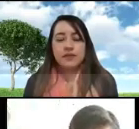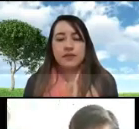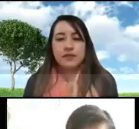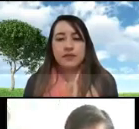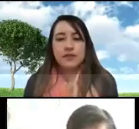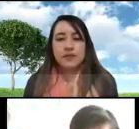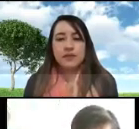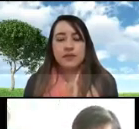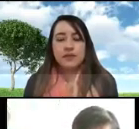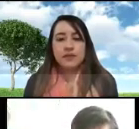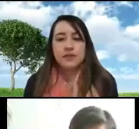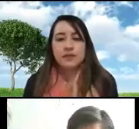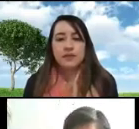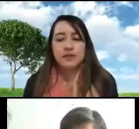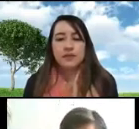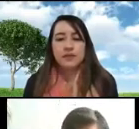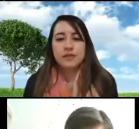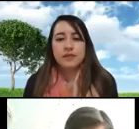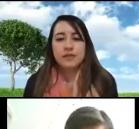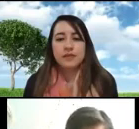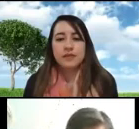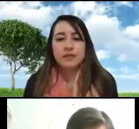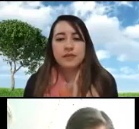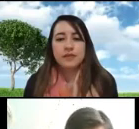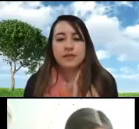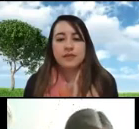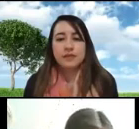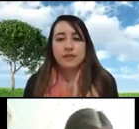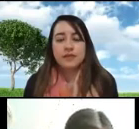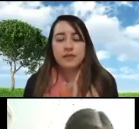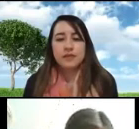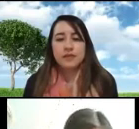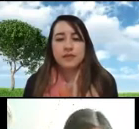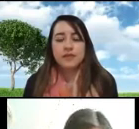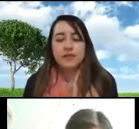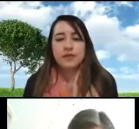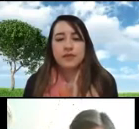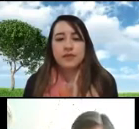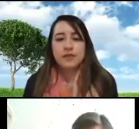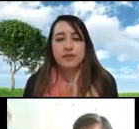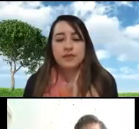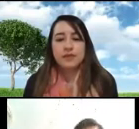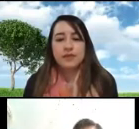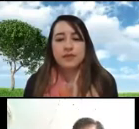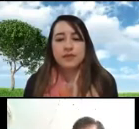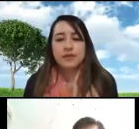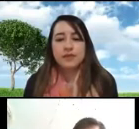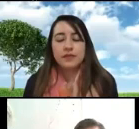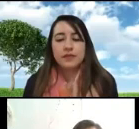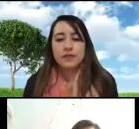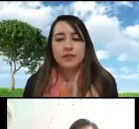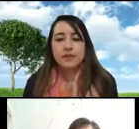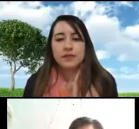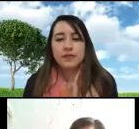las montañas y en altitudes cercanas a los polos. Se pueden encontrar especies de plantas como arbustos,